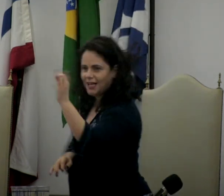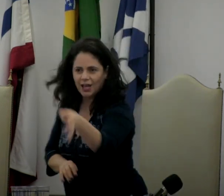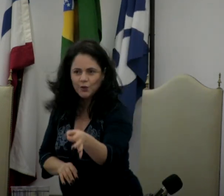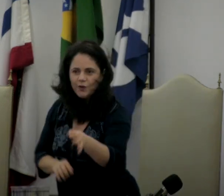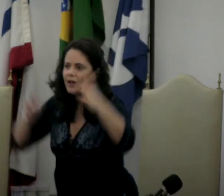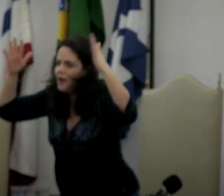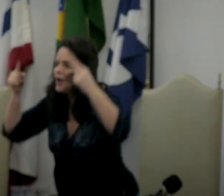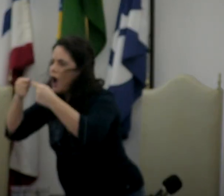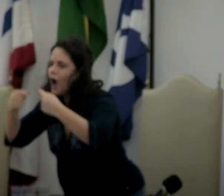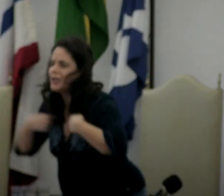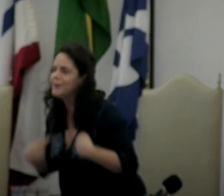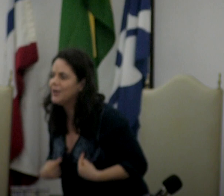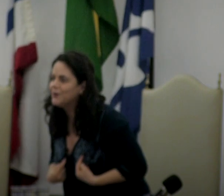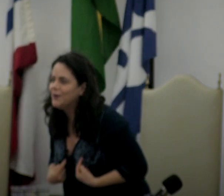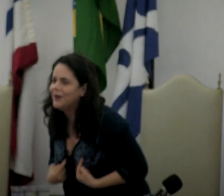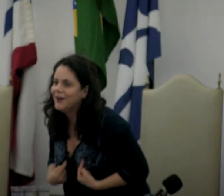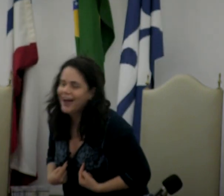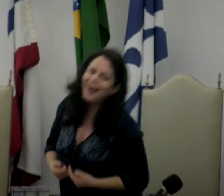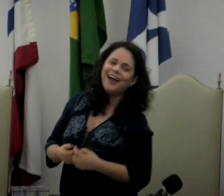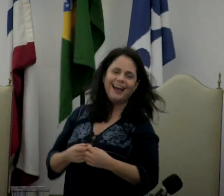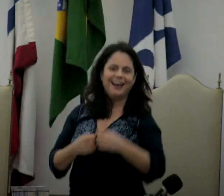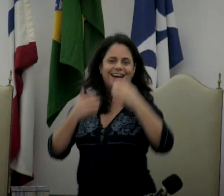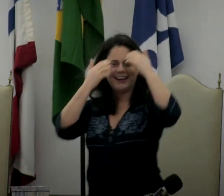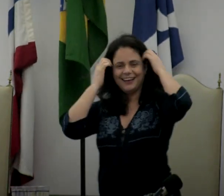É, vamos honrar os surdos. Vocês concordam comigo?